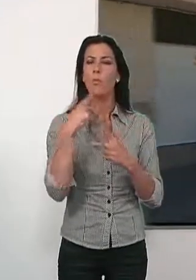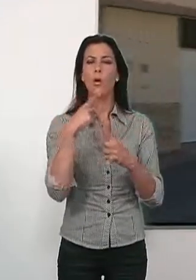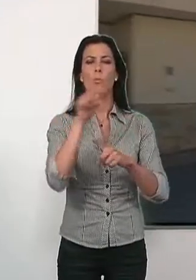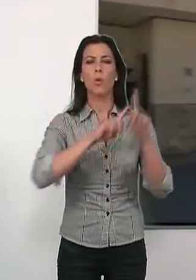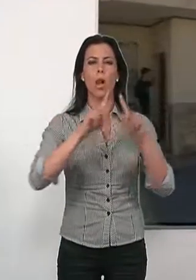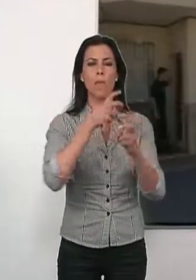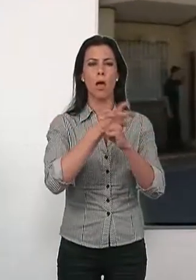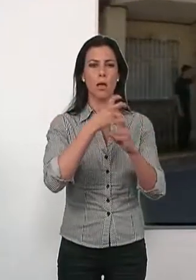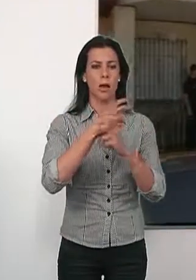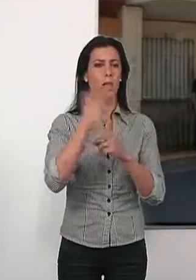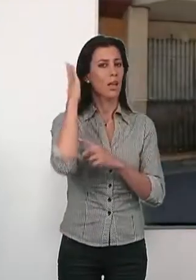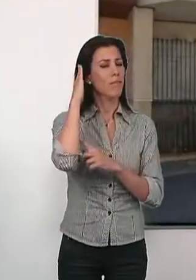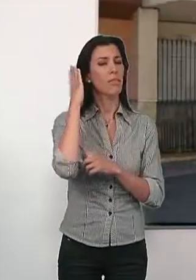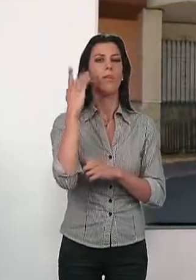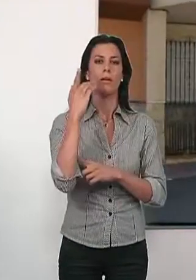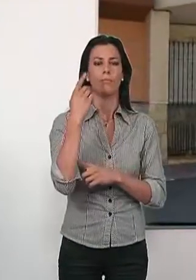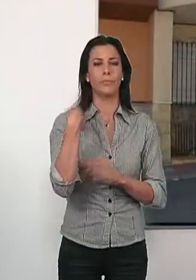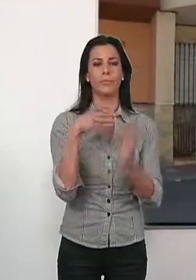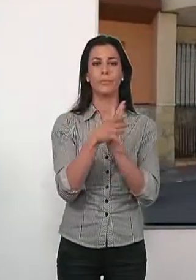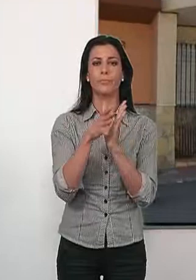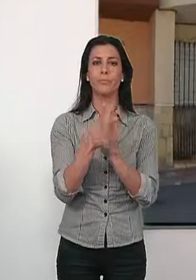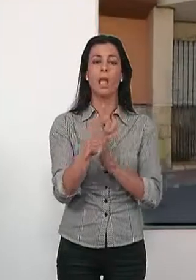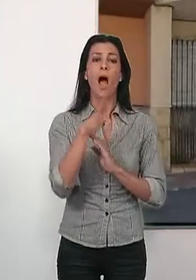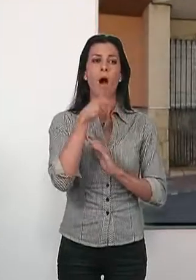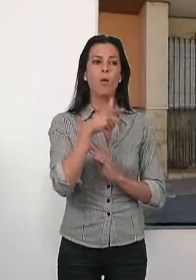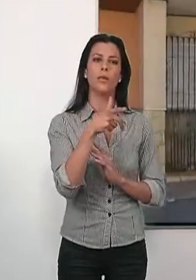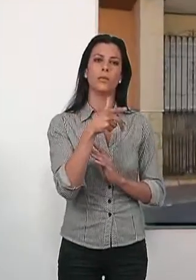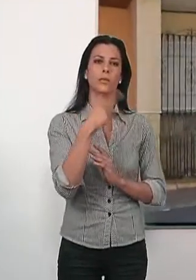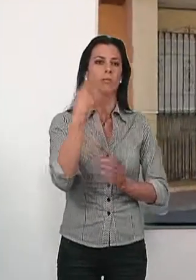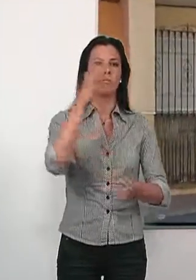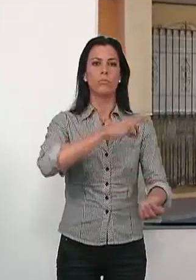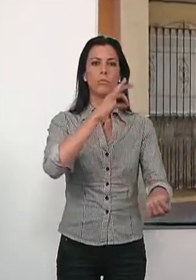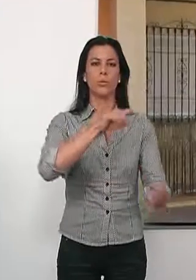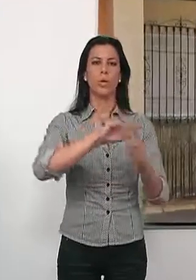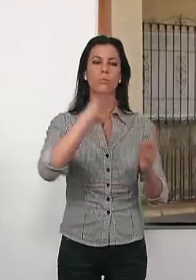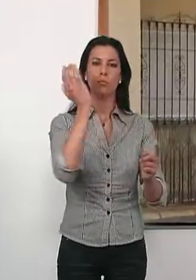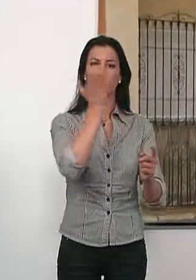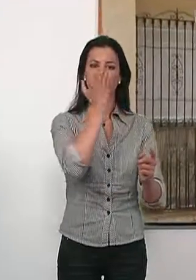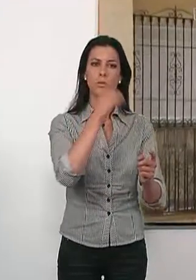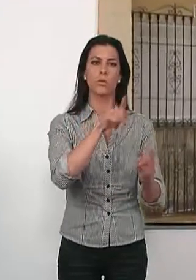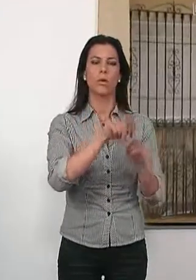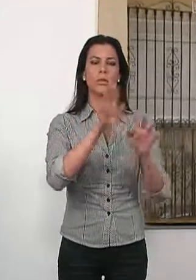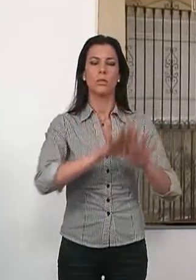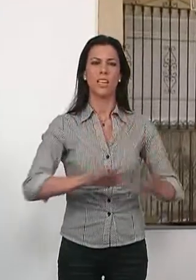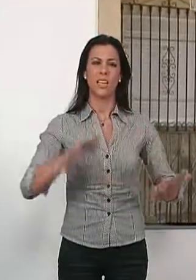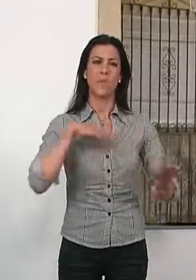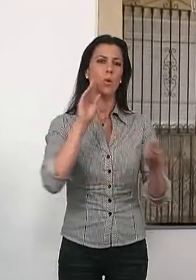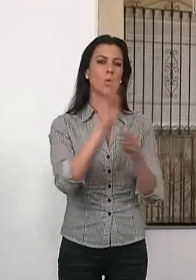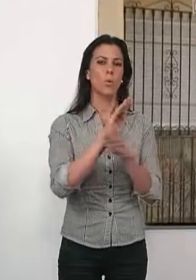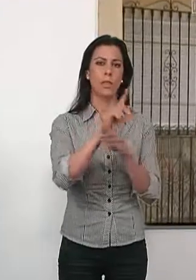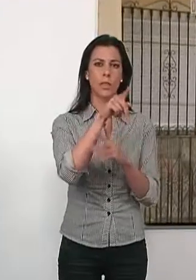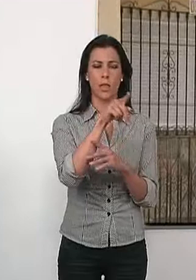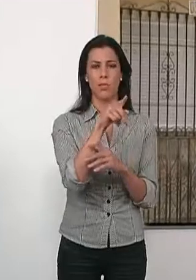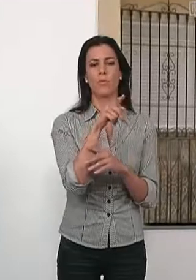craneoencefálico según fuentes sanitarias la mujer permanece sedada y entubada en la unidad de